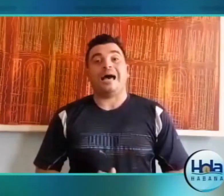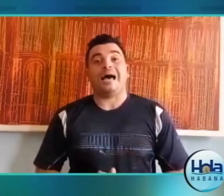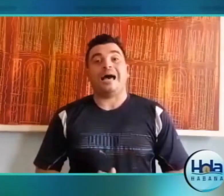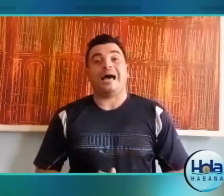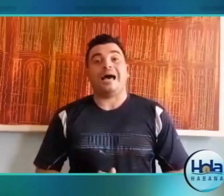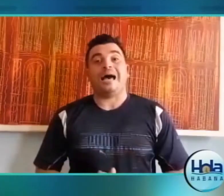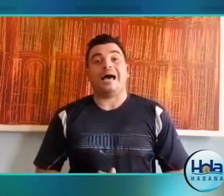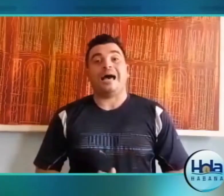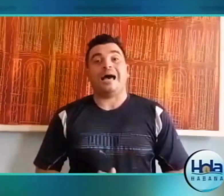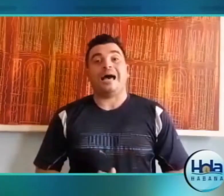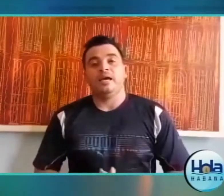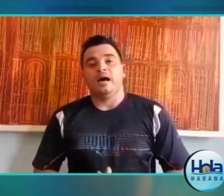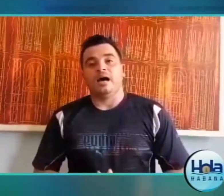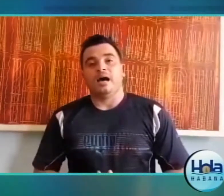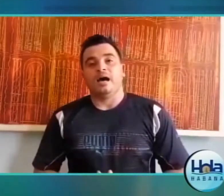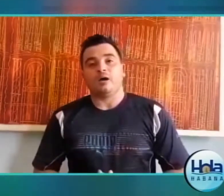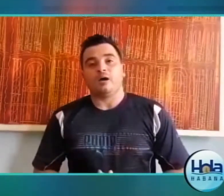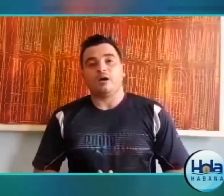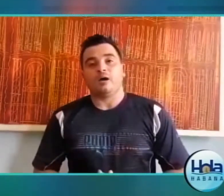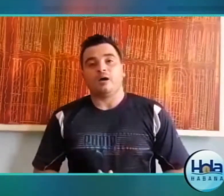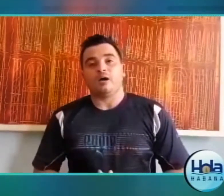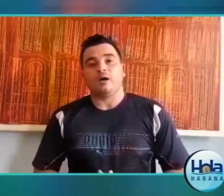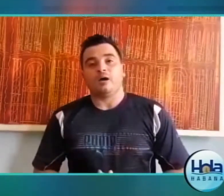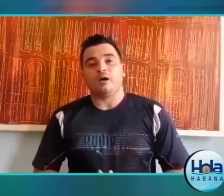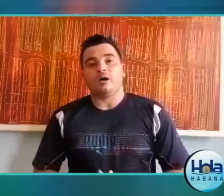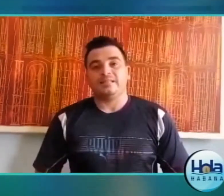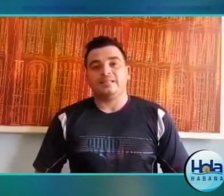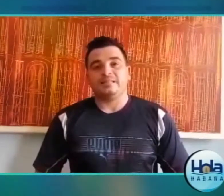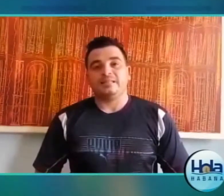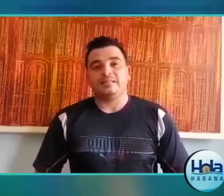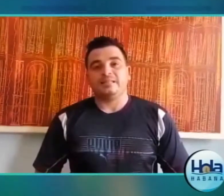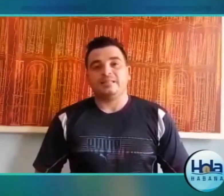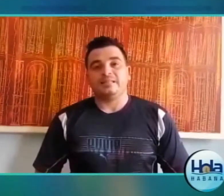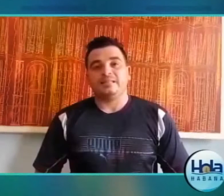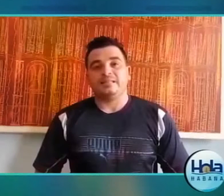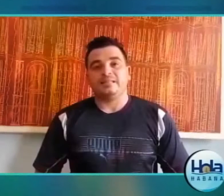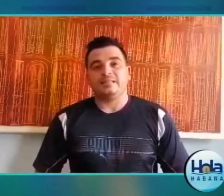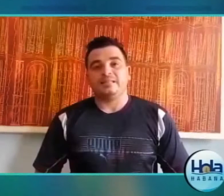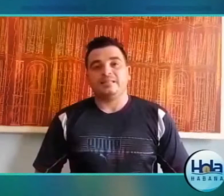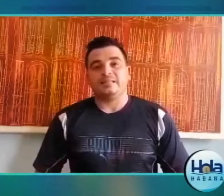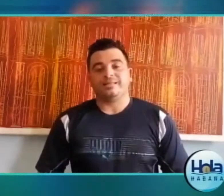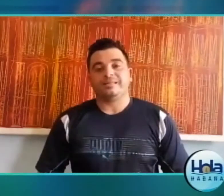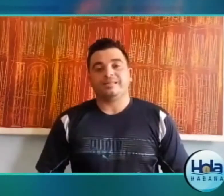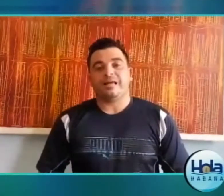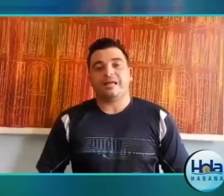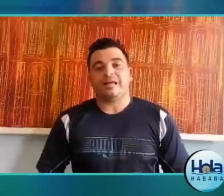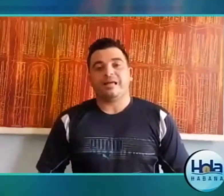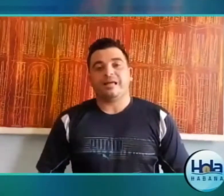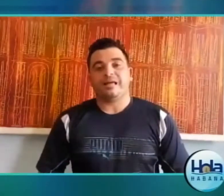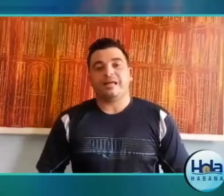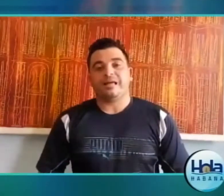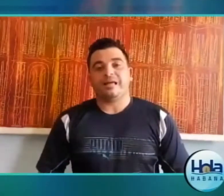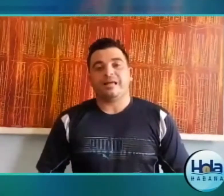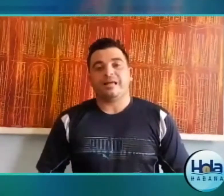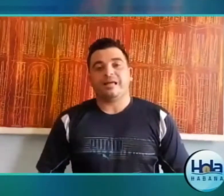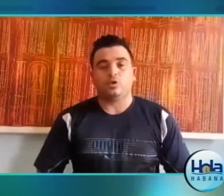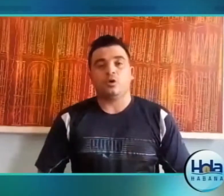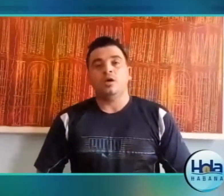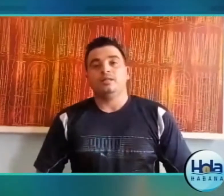espera de que se le autorice a Cuba participar en este preolímpico. Creo que Estados Unidos está en la obligación